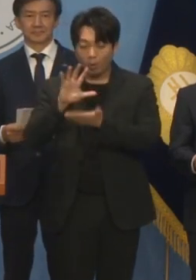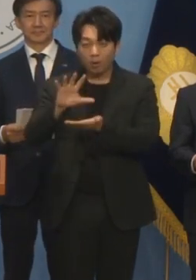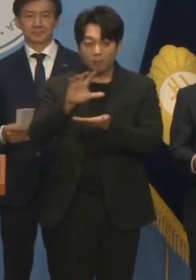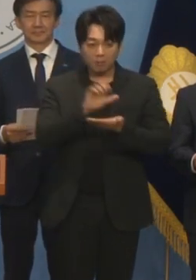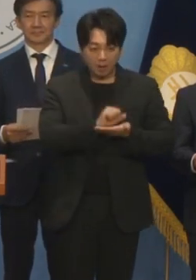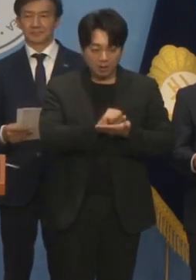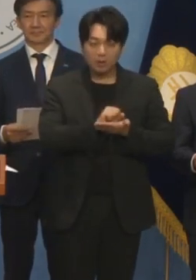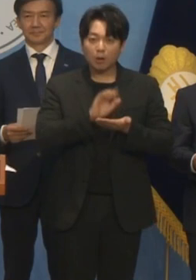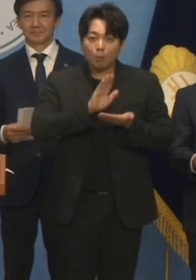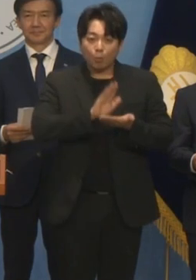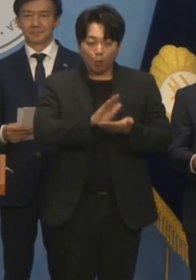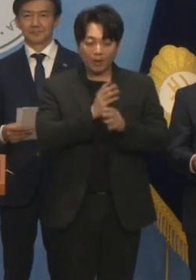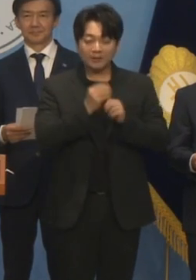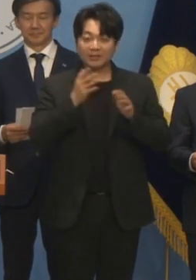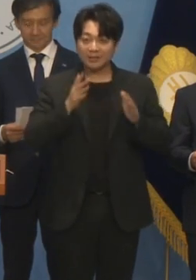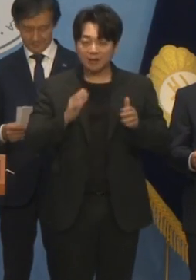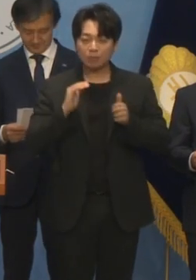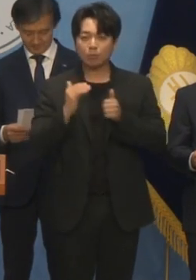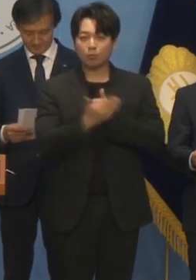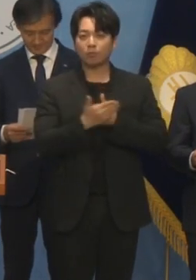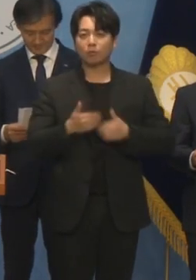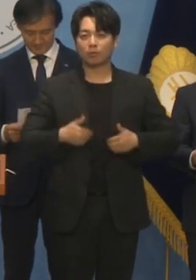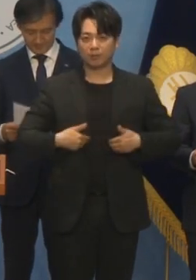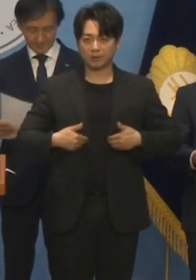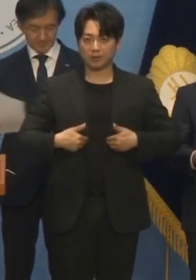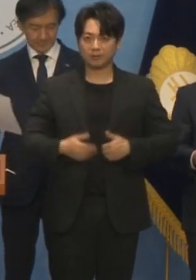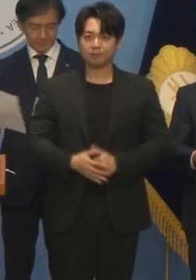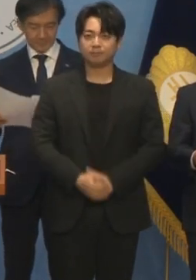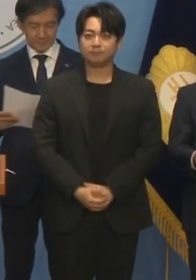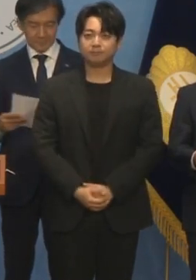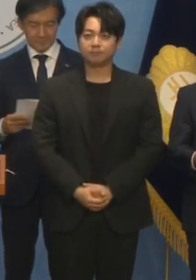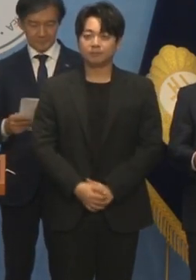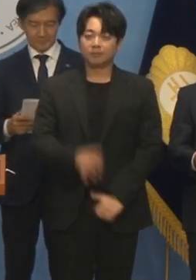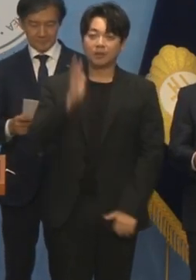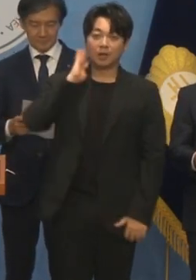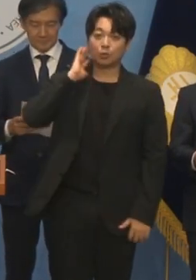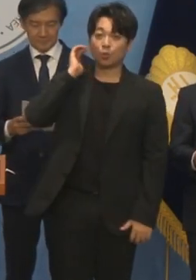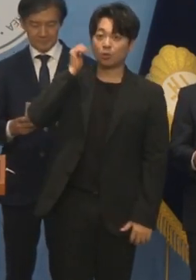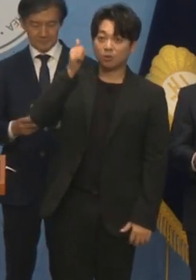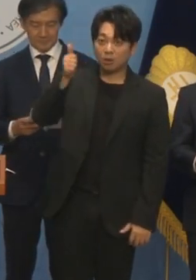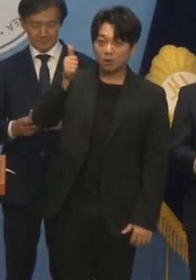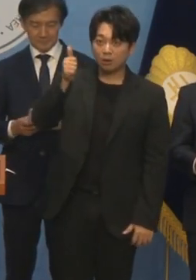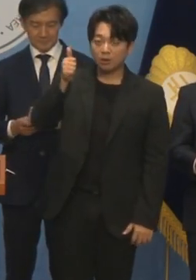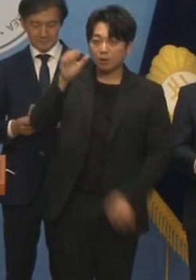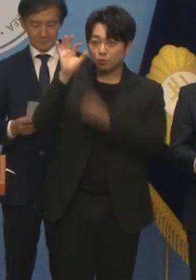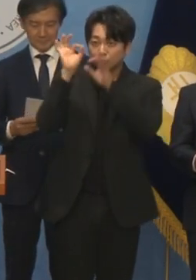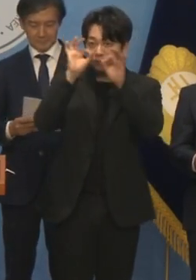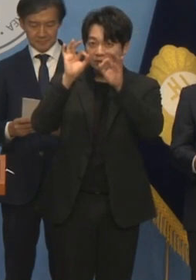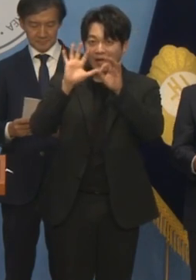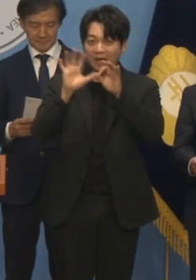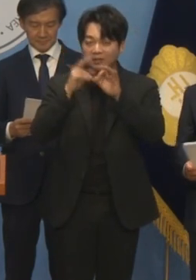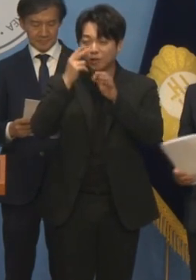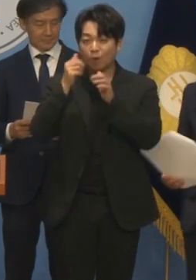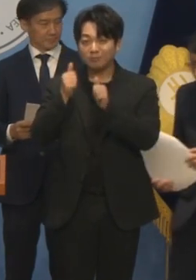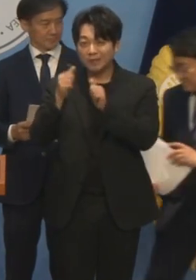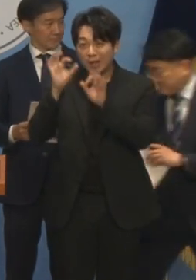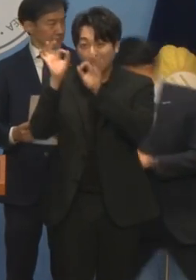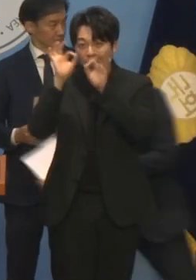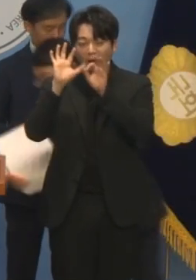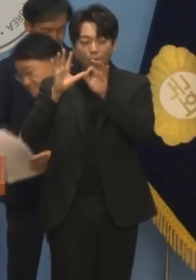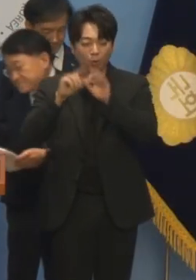독립성과 공정성이 중요합니다. 대통령을 두려워하지 않을 특별검사가 수사해야 합니다.